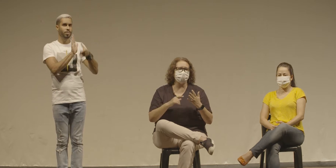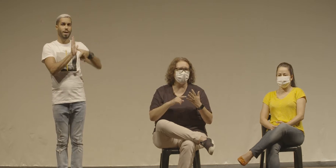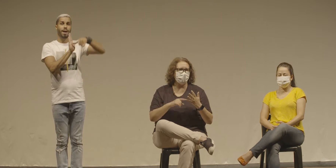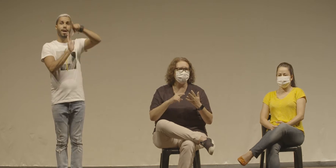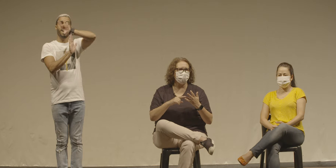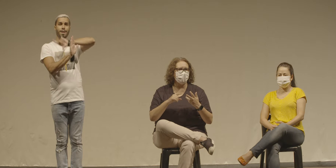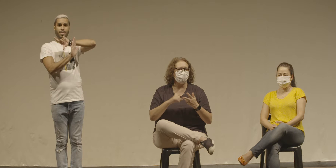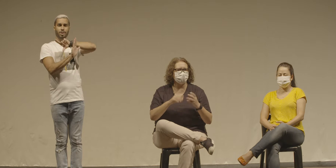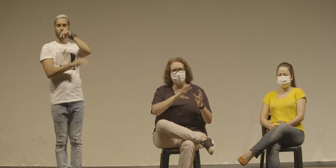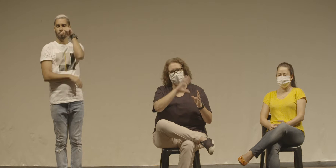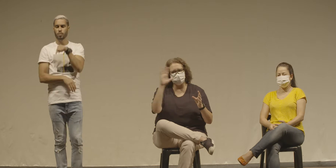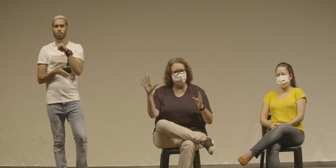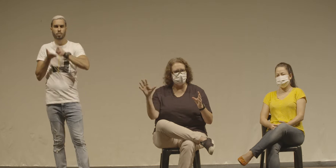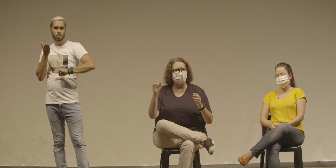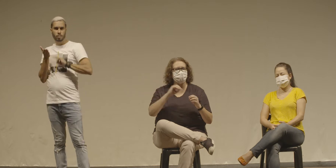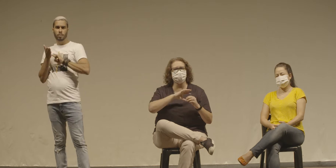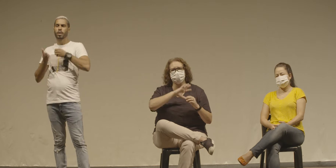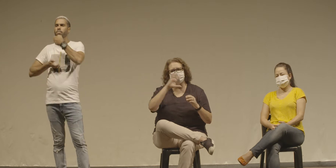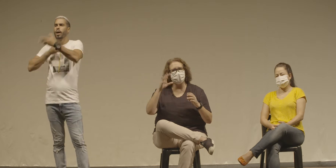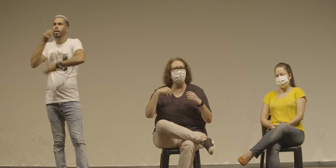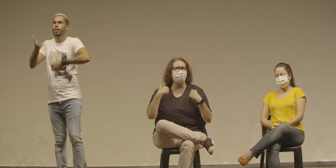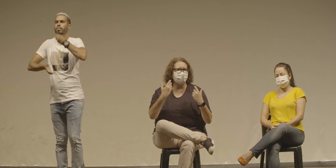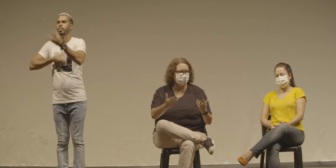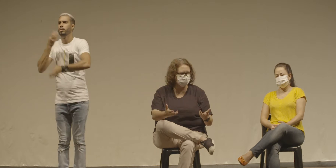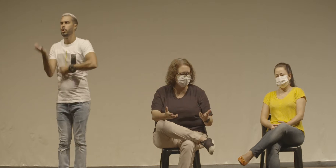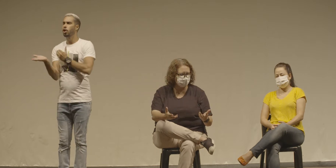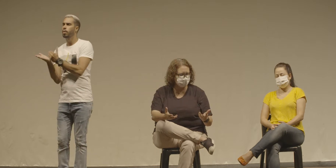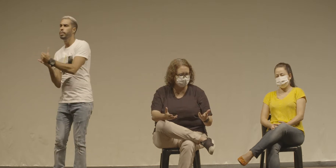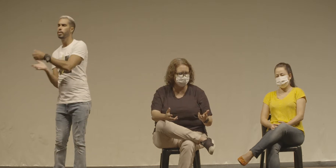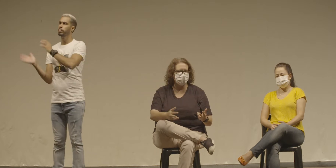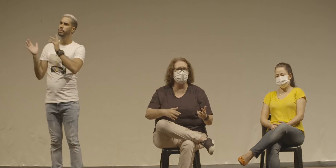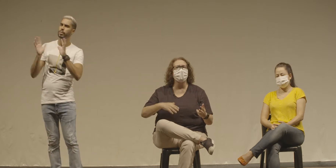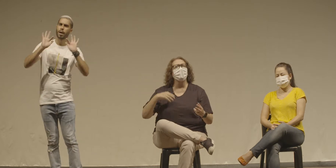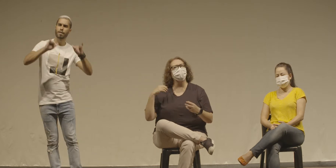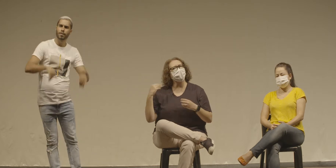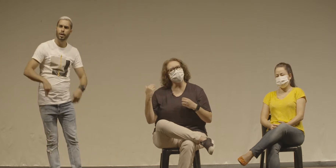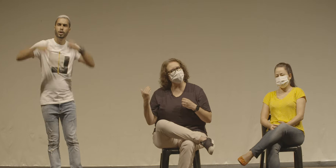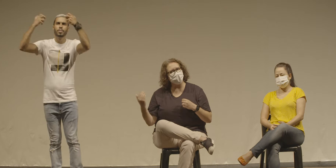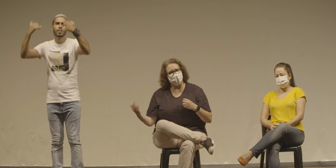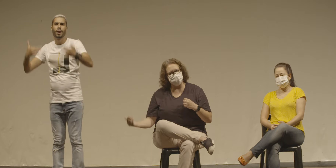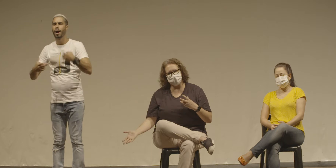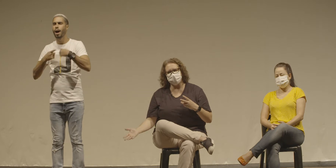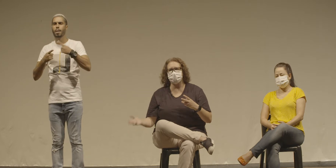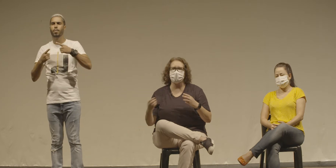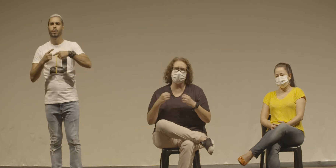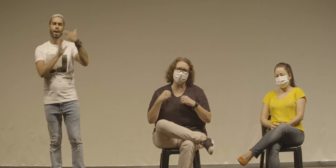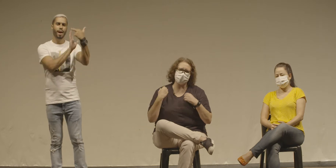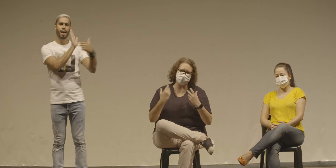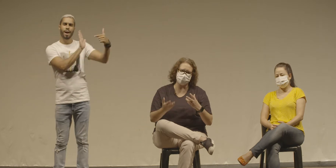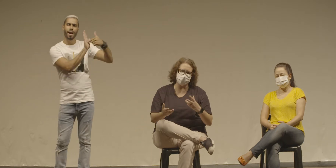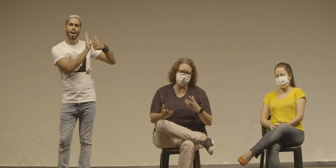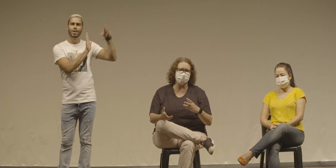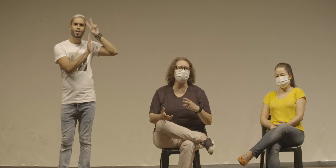você conta o começo, o meio e o fim daquela história, justifica o porquê que você quer contar essa história, por que essa história é relevante, o que ela